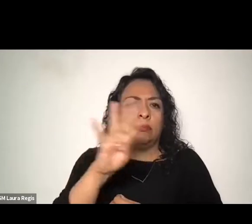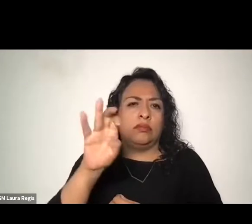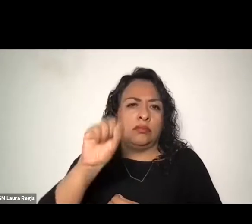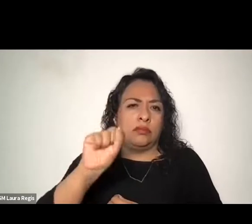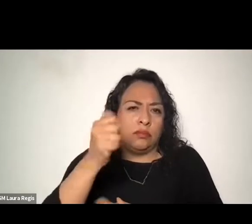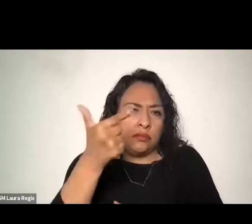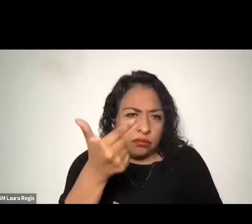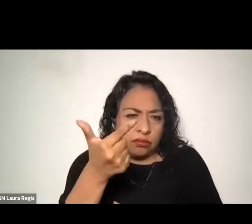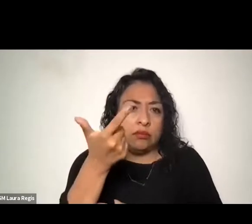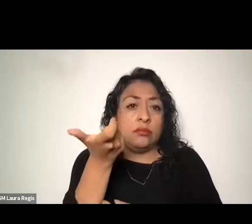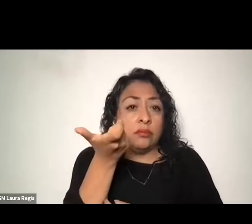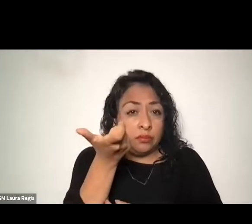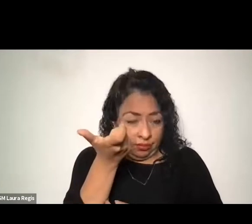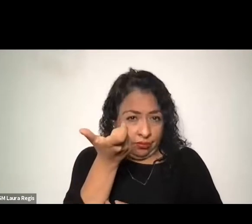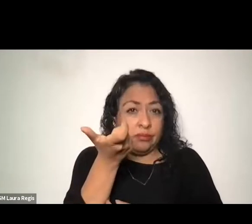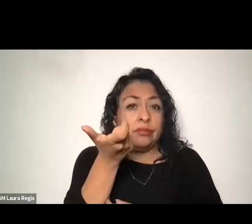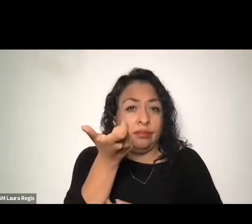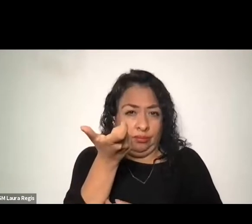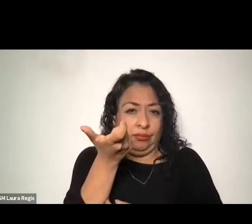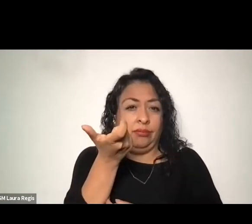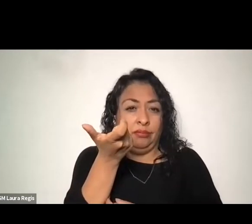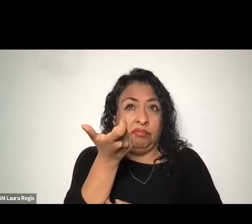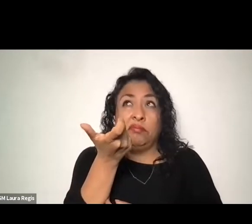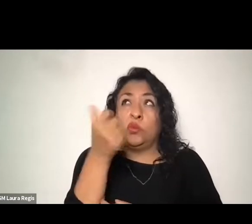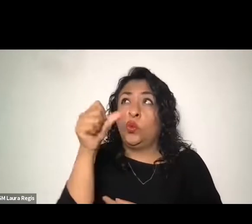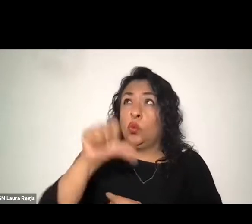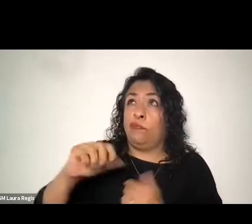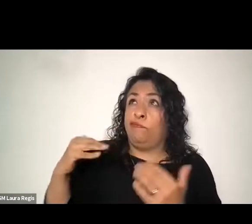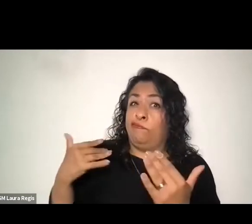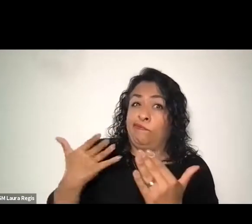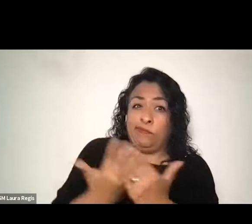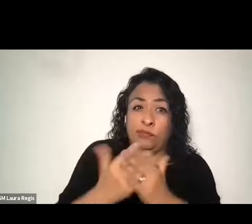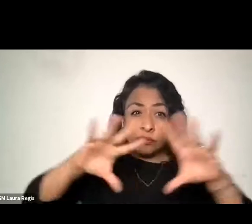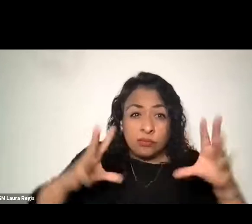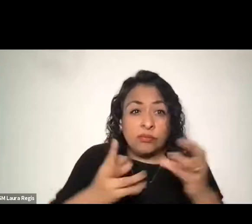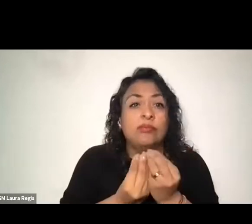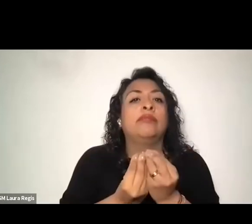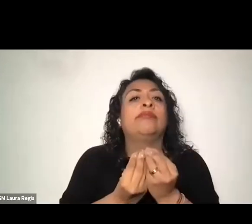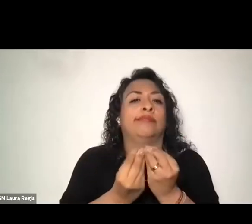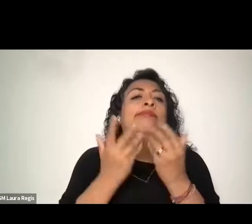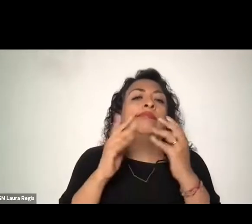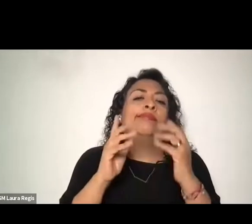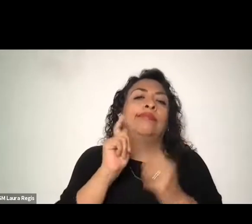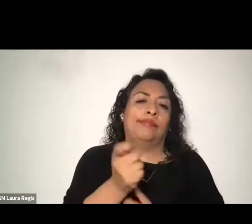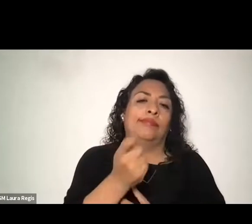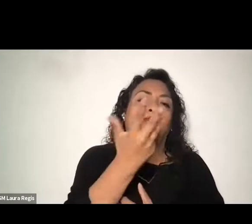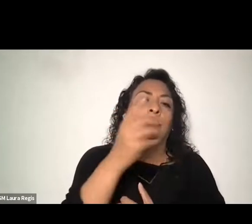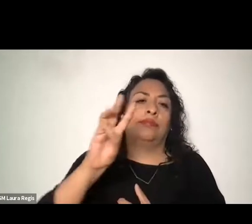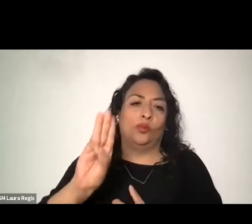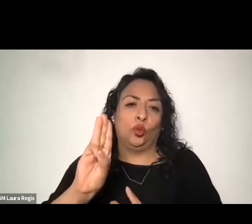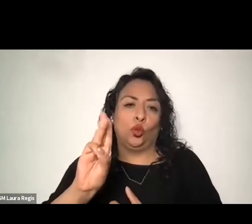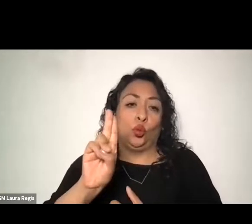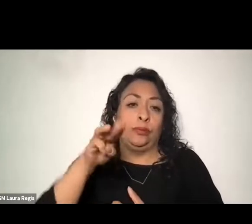163,467 pesos, es hasta el día de hoy lo que suman 5 UMAS, María Antonieta. Las